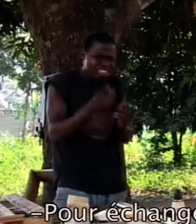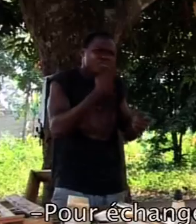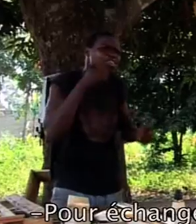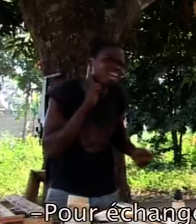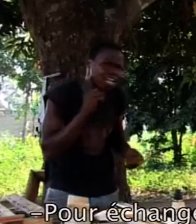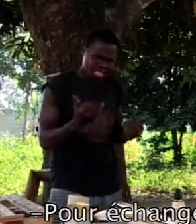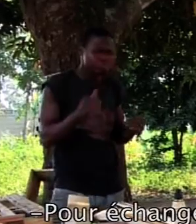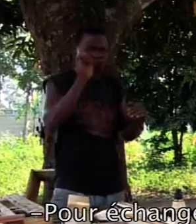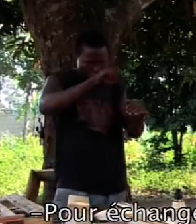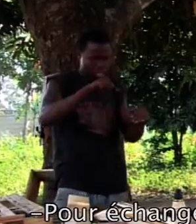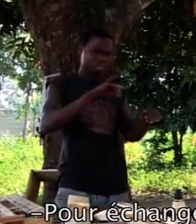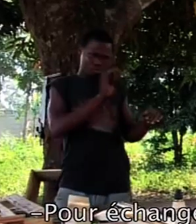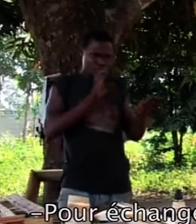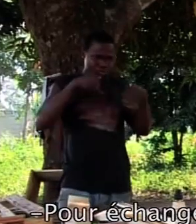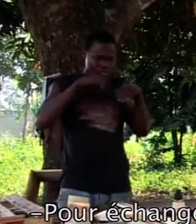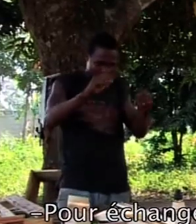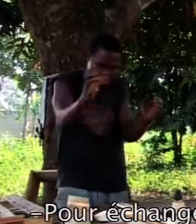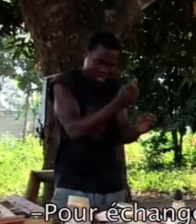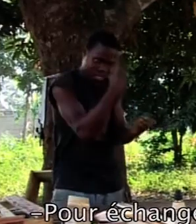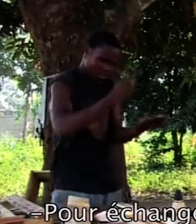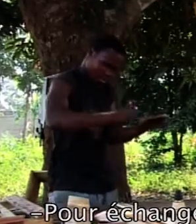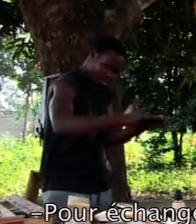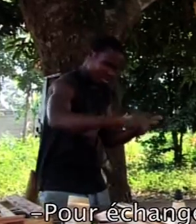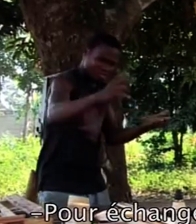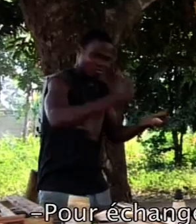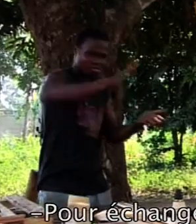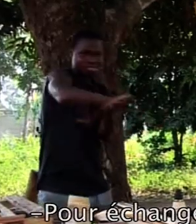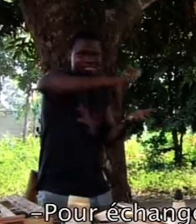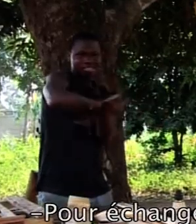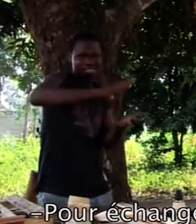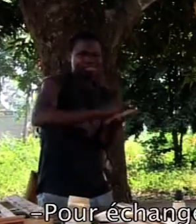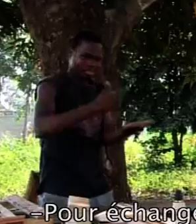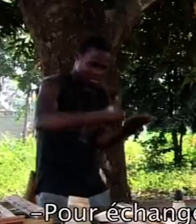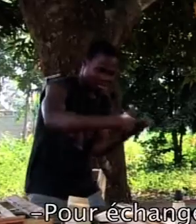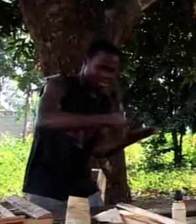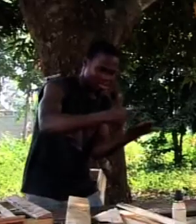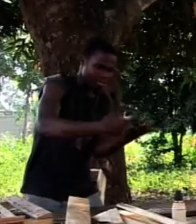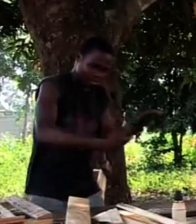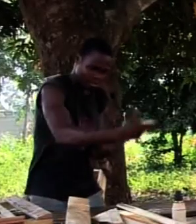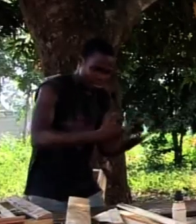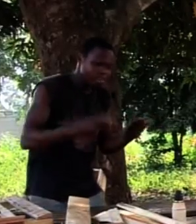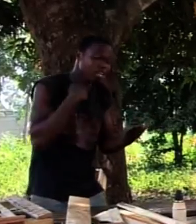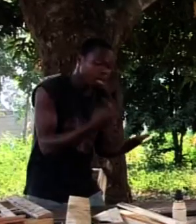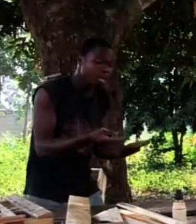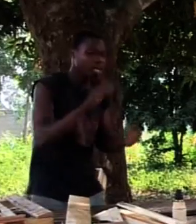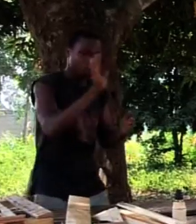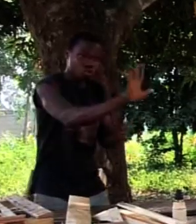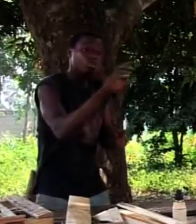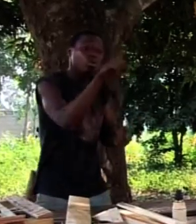Pour échanger avec les clients, on prend une feuille et on écrit les lois, les prix et on